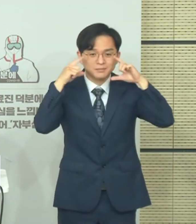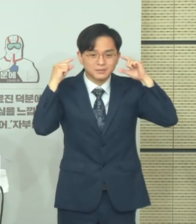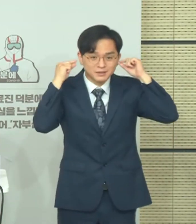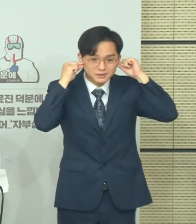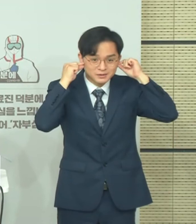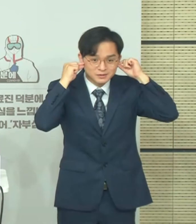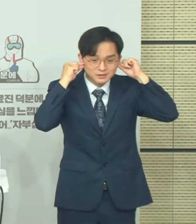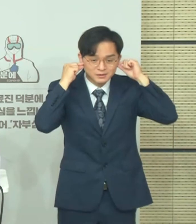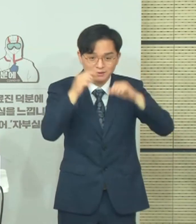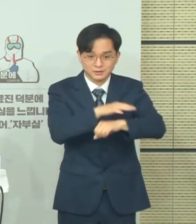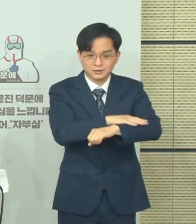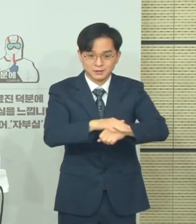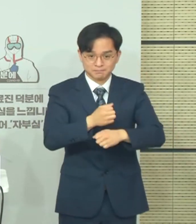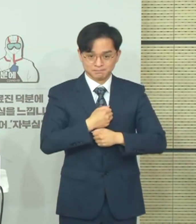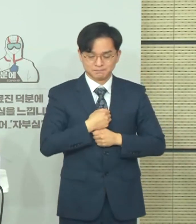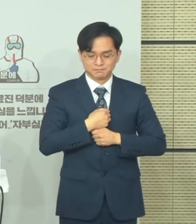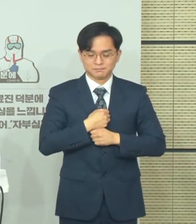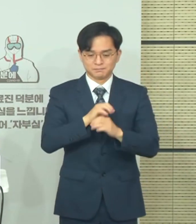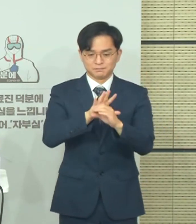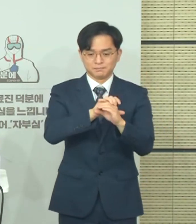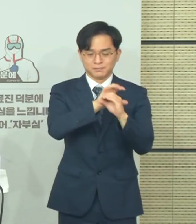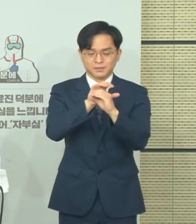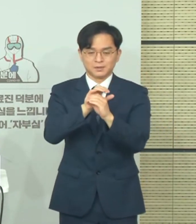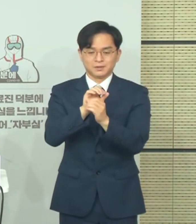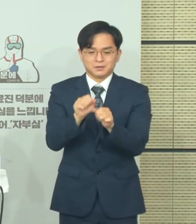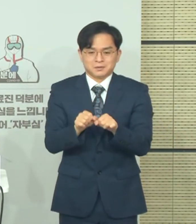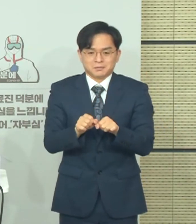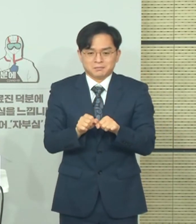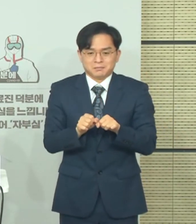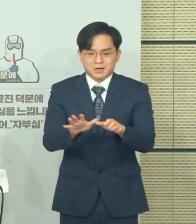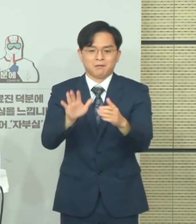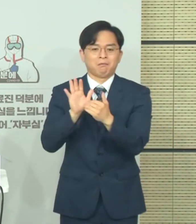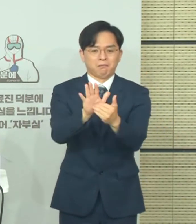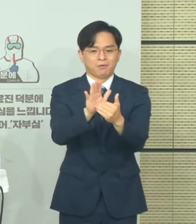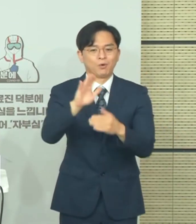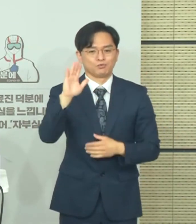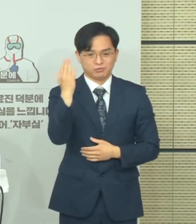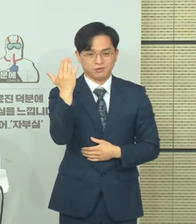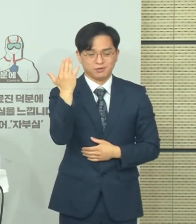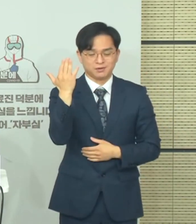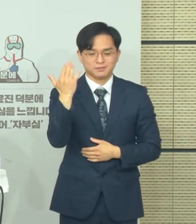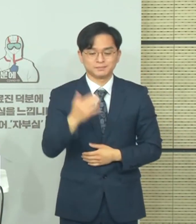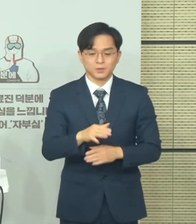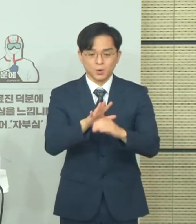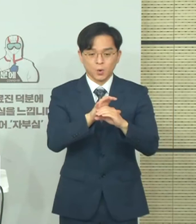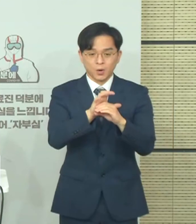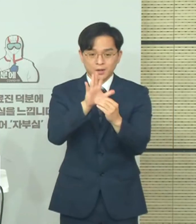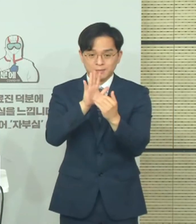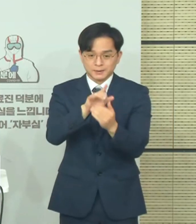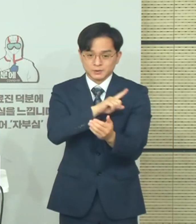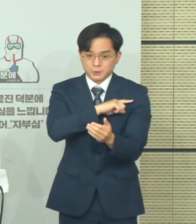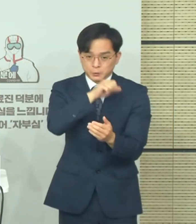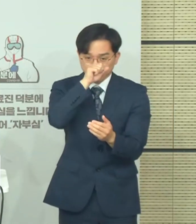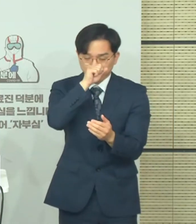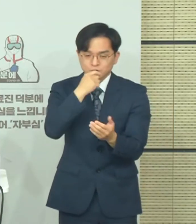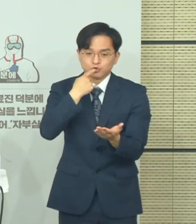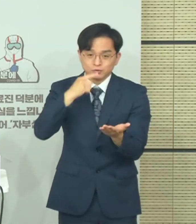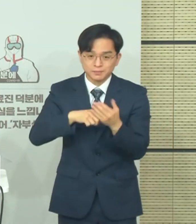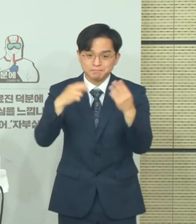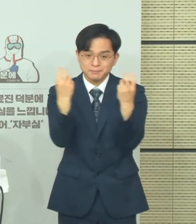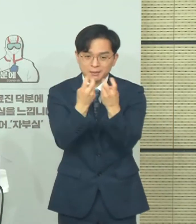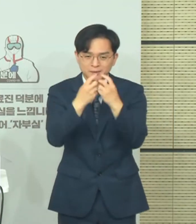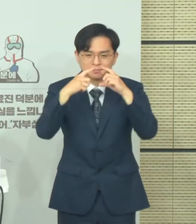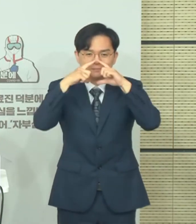막은 사례가 일어 발견된 만큼 마스크 착용은 가장 쉽고 확실한 박력 수단으로 대중교통이나